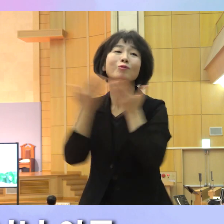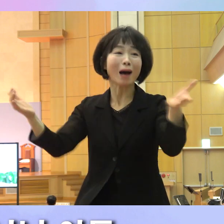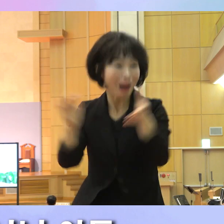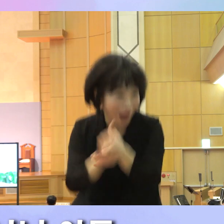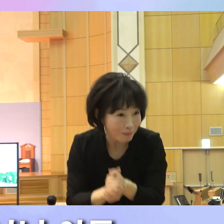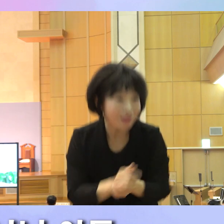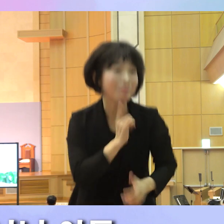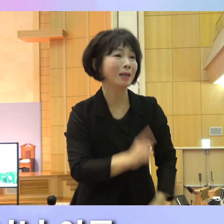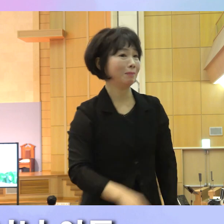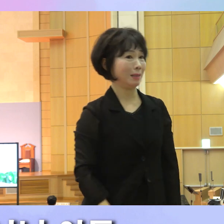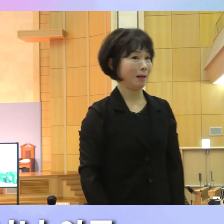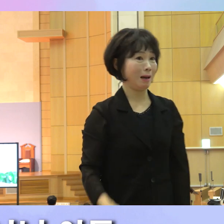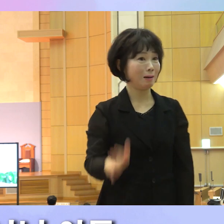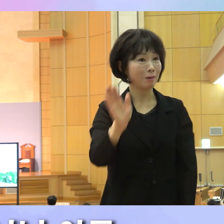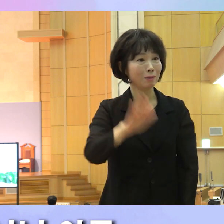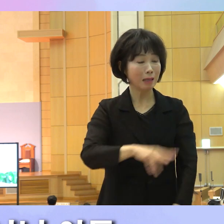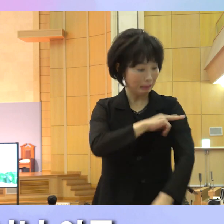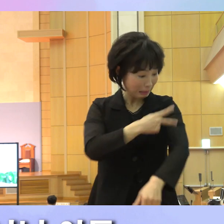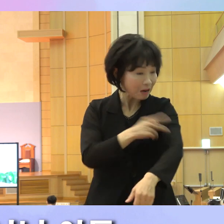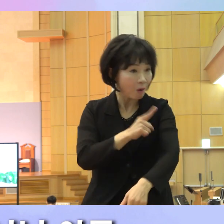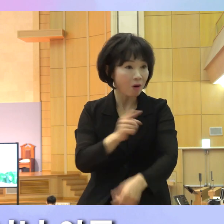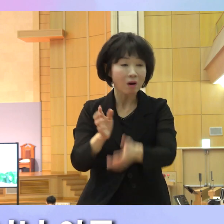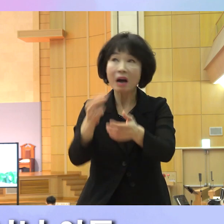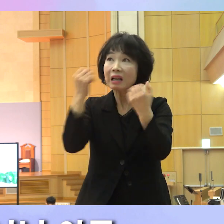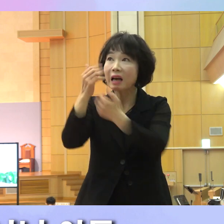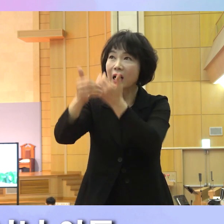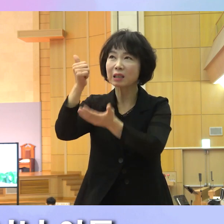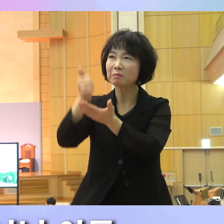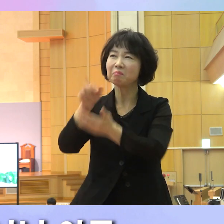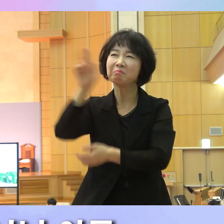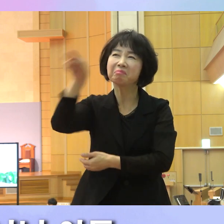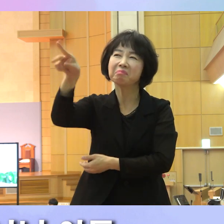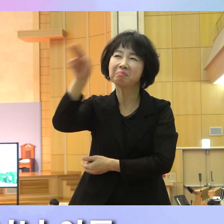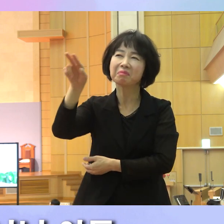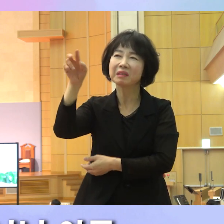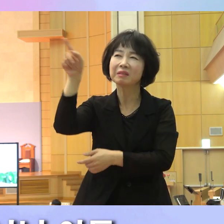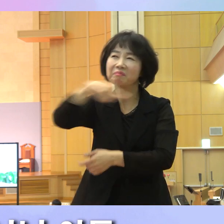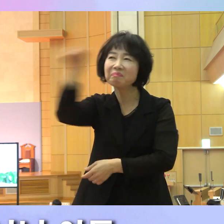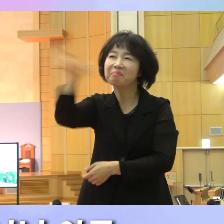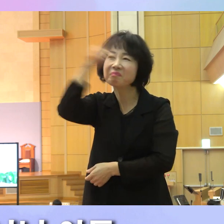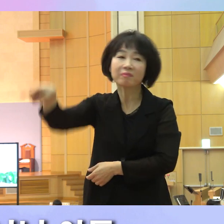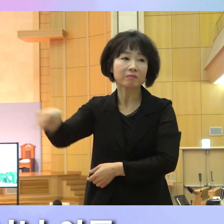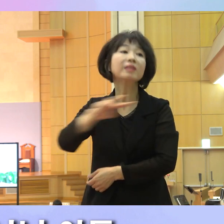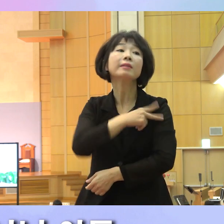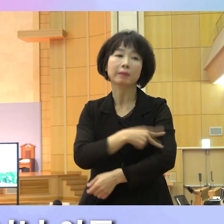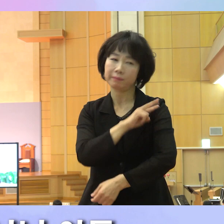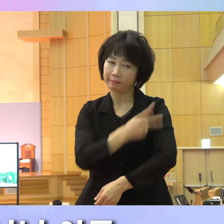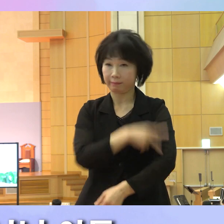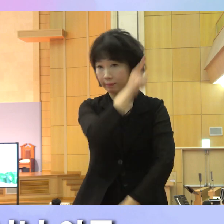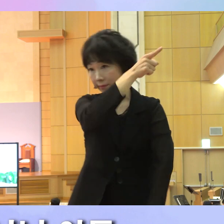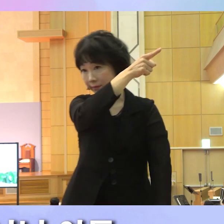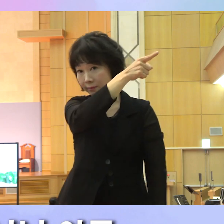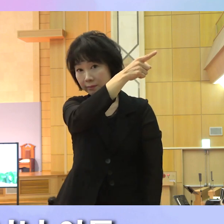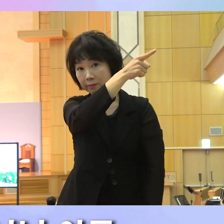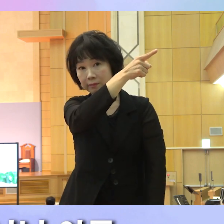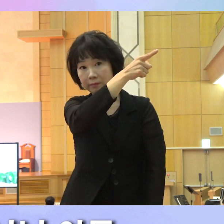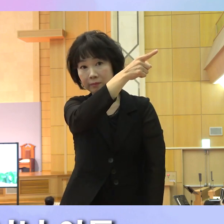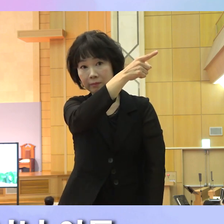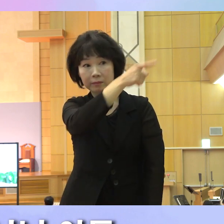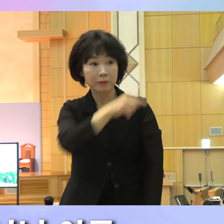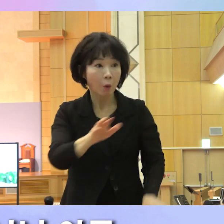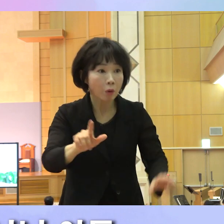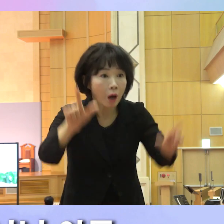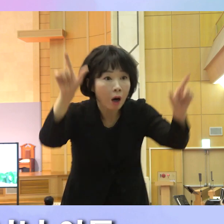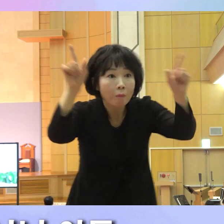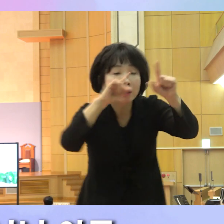있는데 시간이 없기 때문에 막 줄여가지고 지금 말씀을 여러분에 전하다 보니까 아마도 여러분